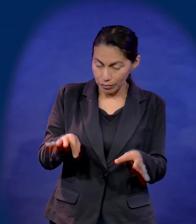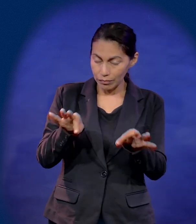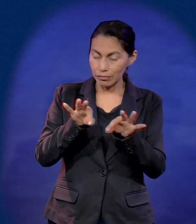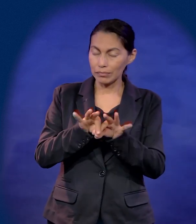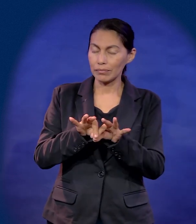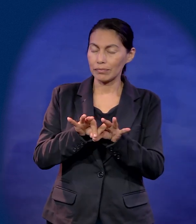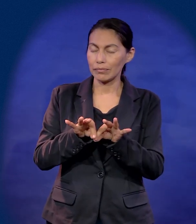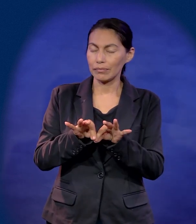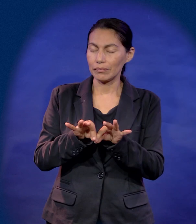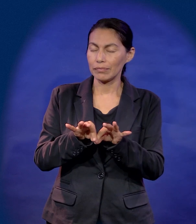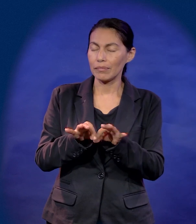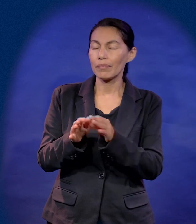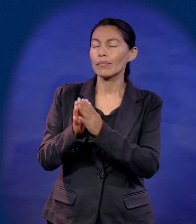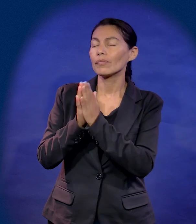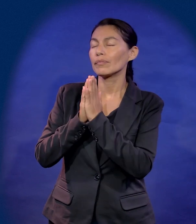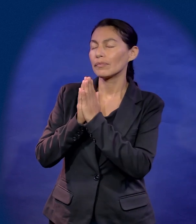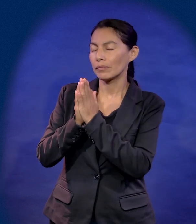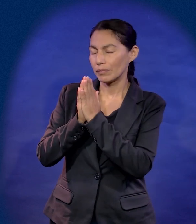pero muy importante.